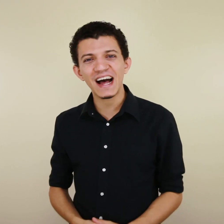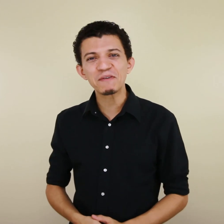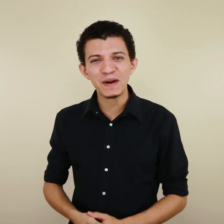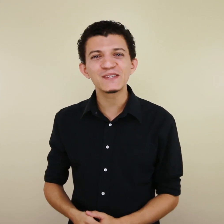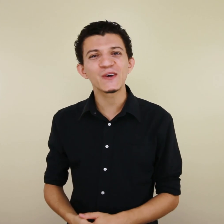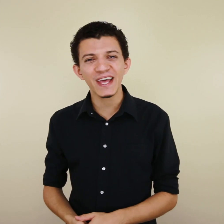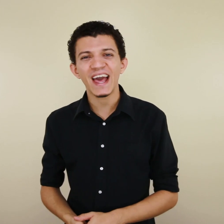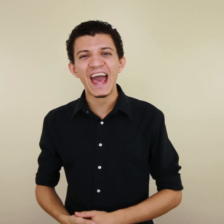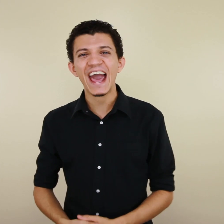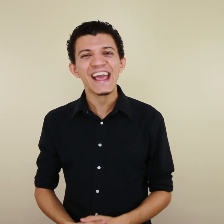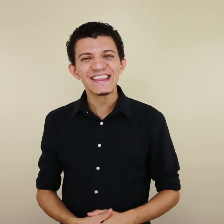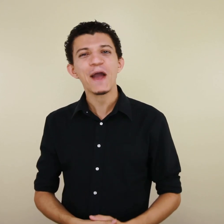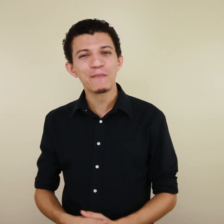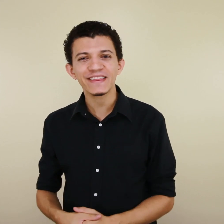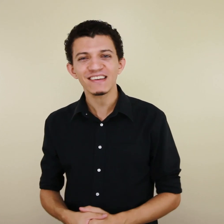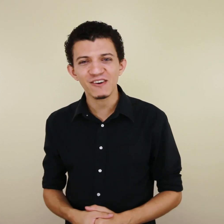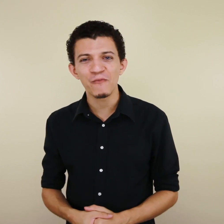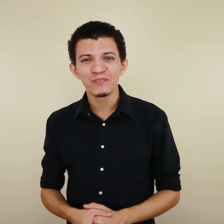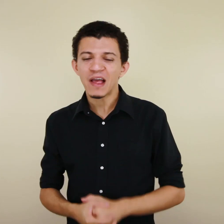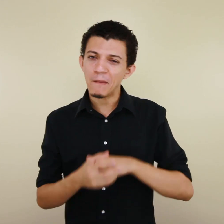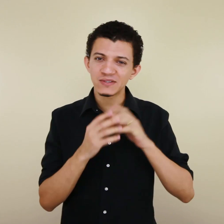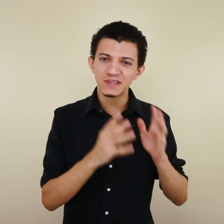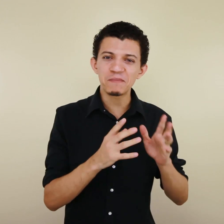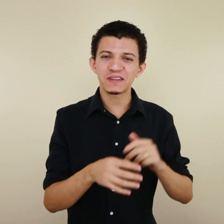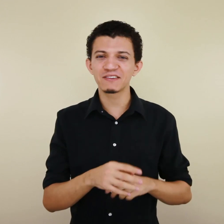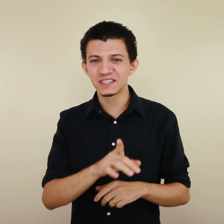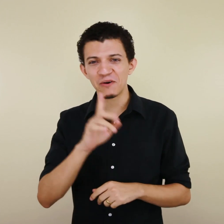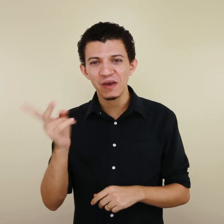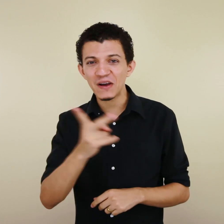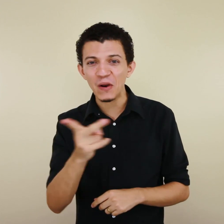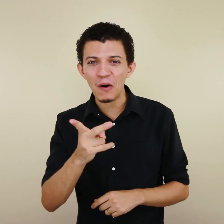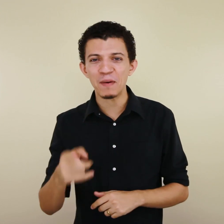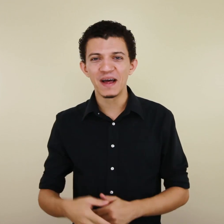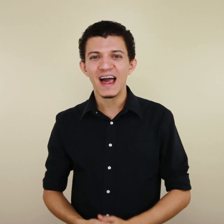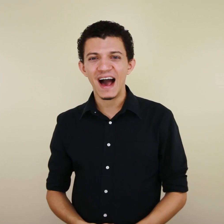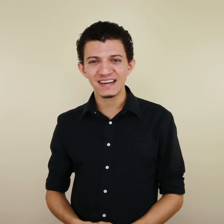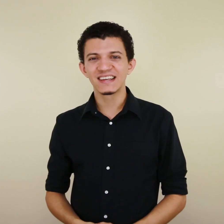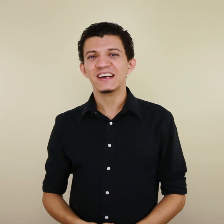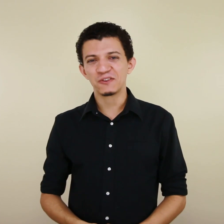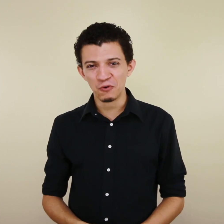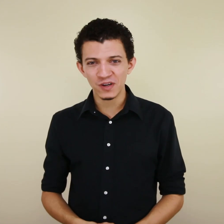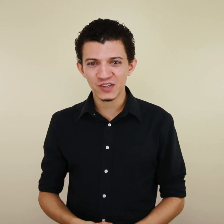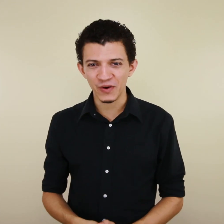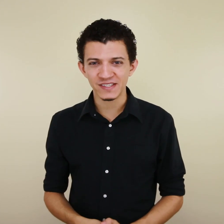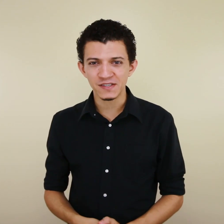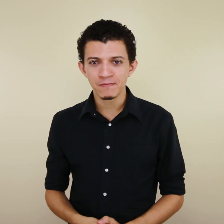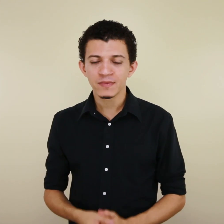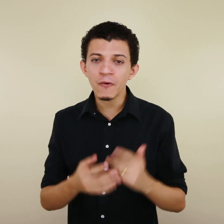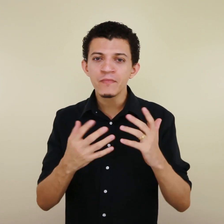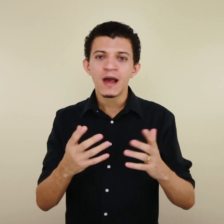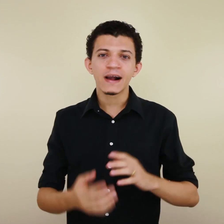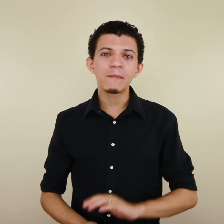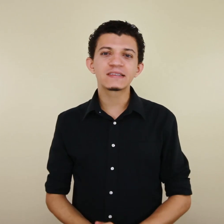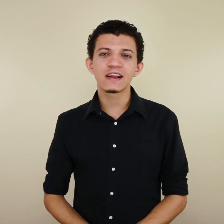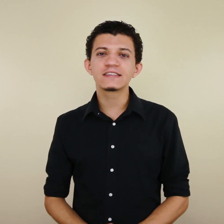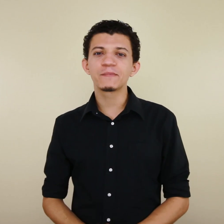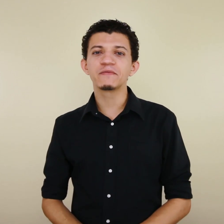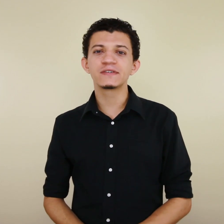utilizado para isso aí é interpretação. Mas o termo tradução engloba as duas coisas. Então, acabei de esclarecer para você